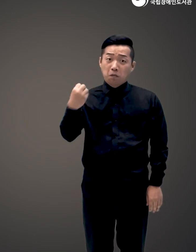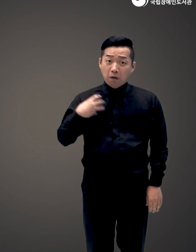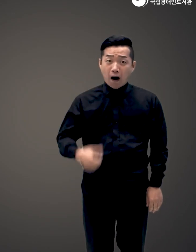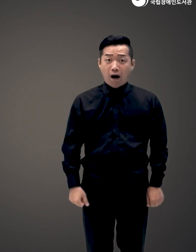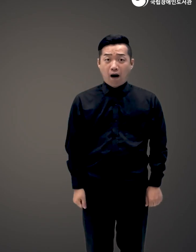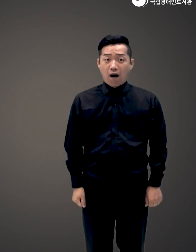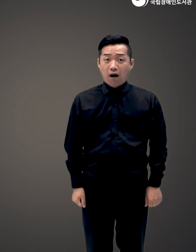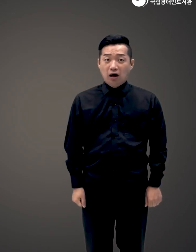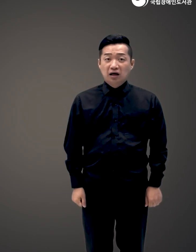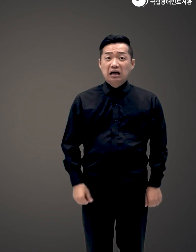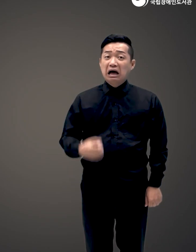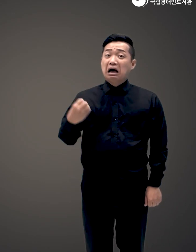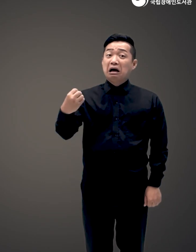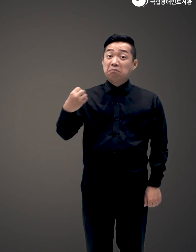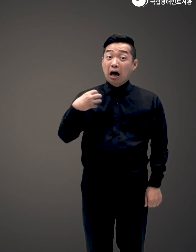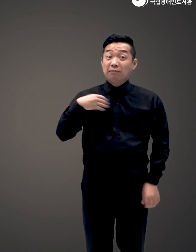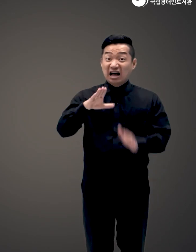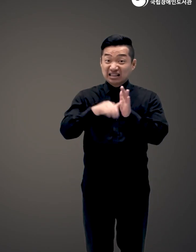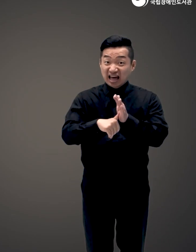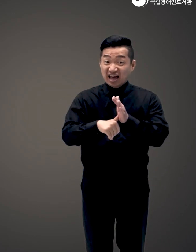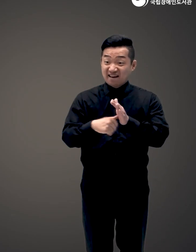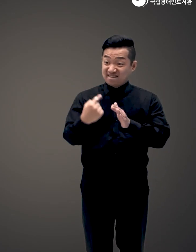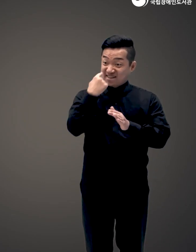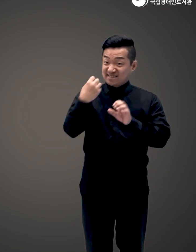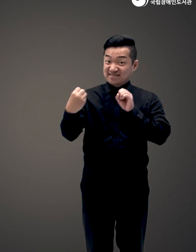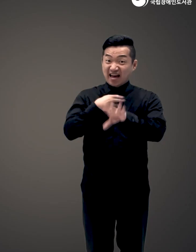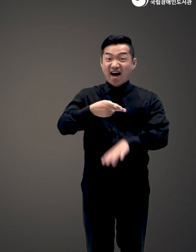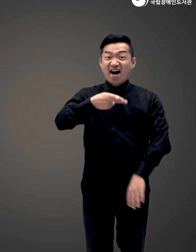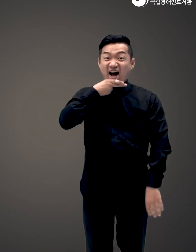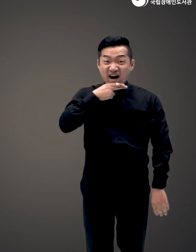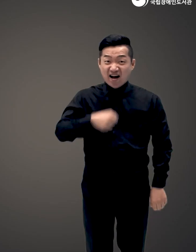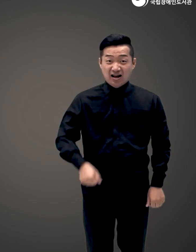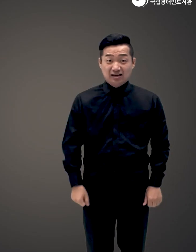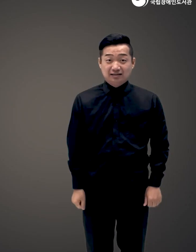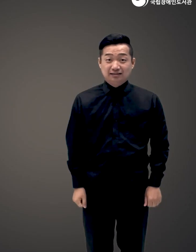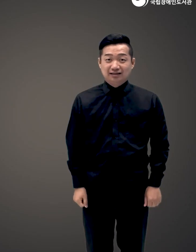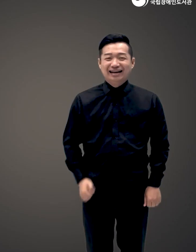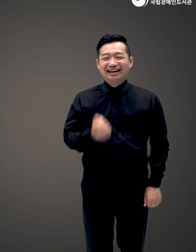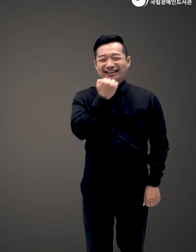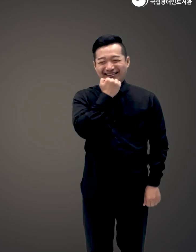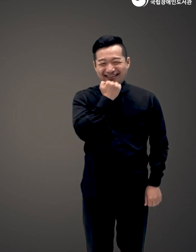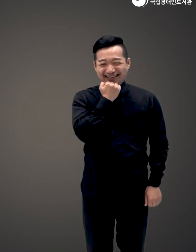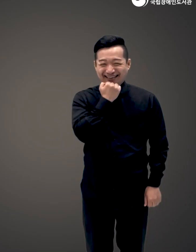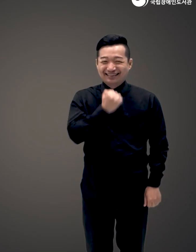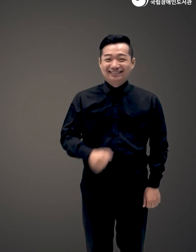엊그저께 그러시더라고요. 내가 그 얘기 할 때마다 넌 대답을 안 하는구나.